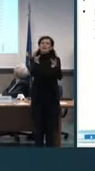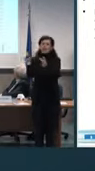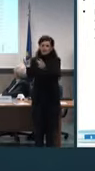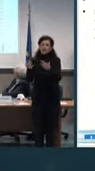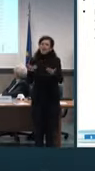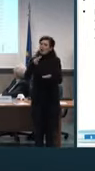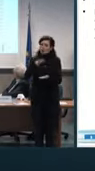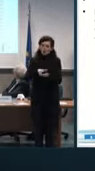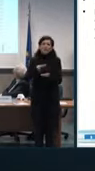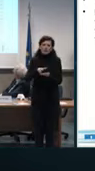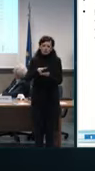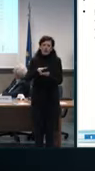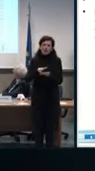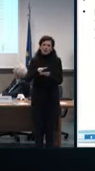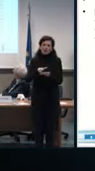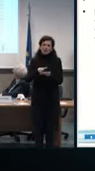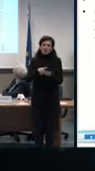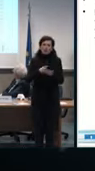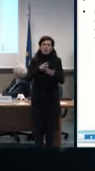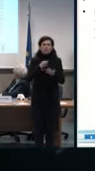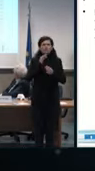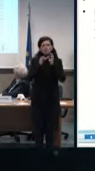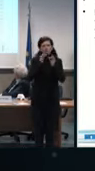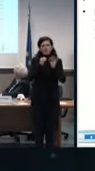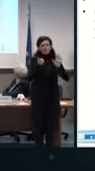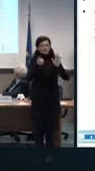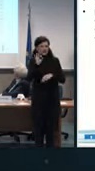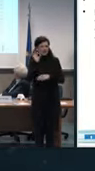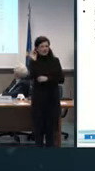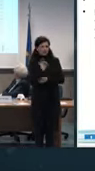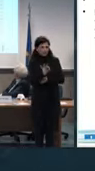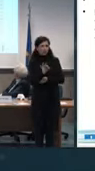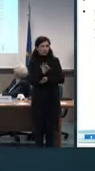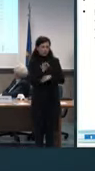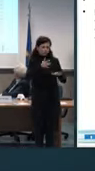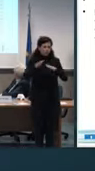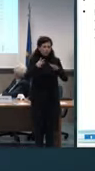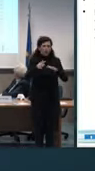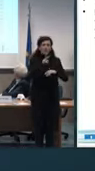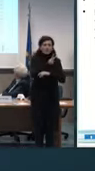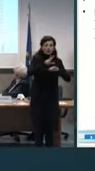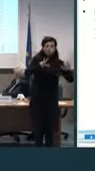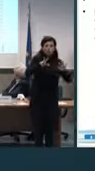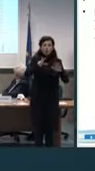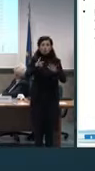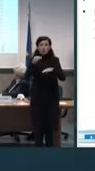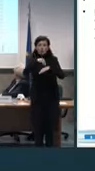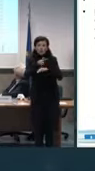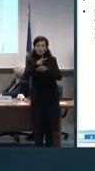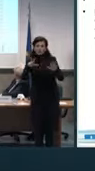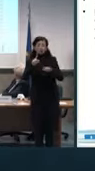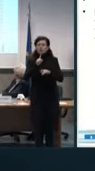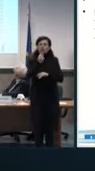comunque oltre quasi 60 per cento sostanzialmente 28 più 28 più